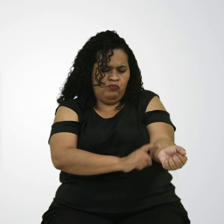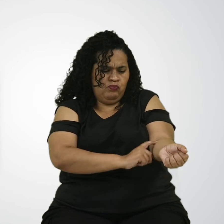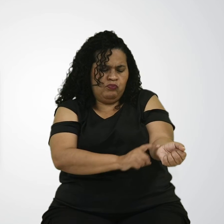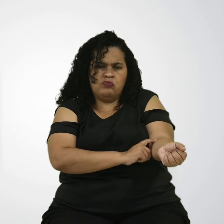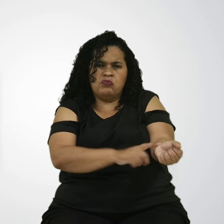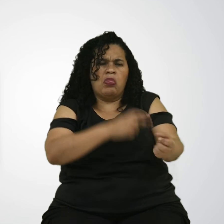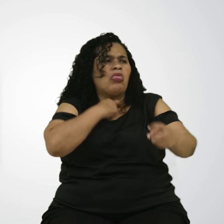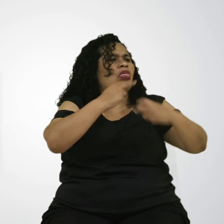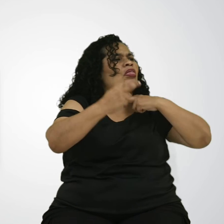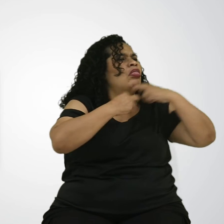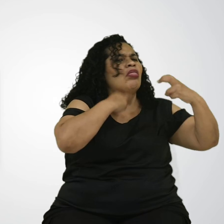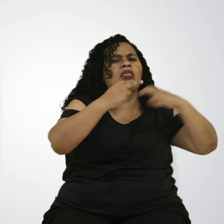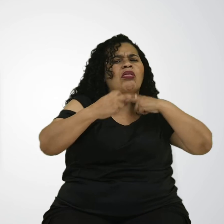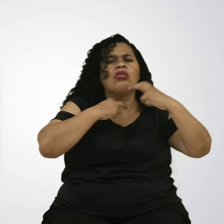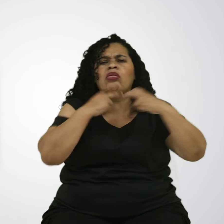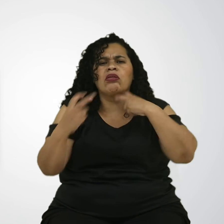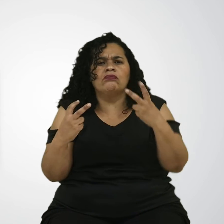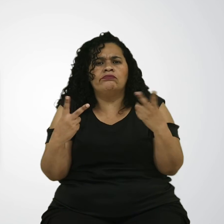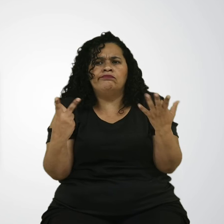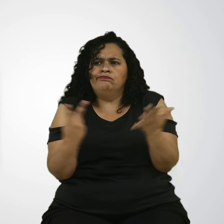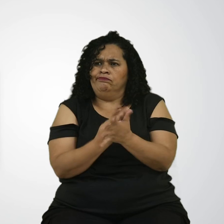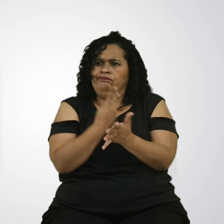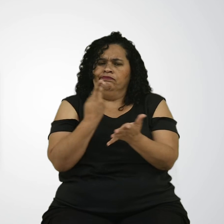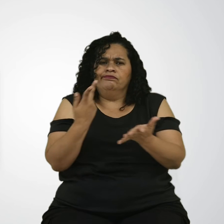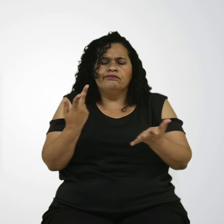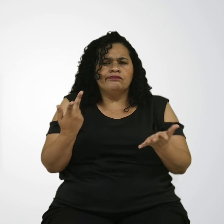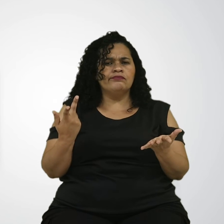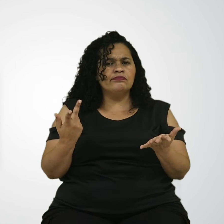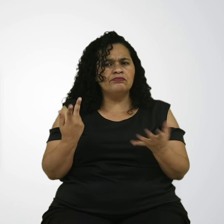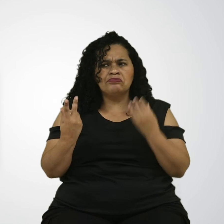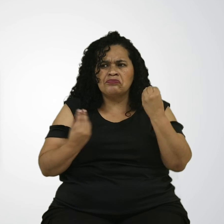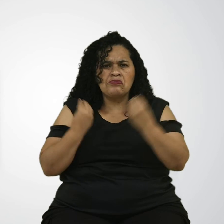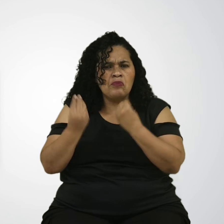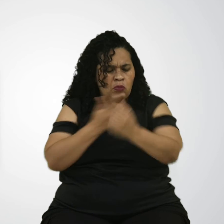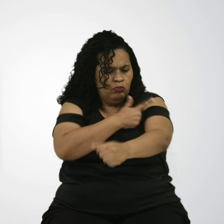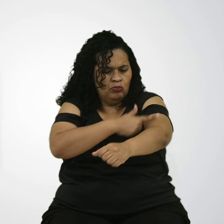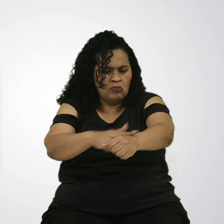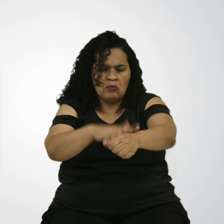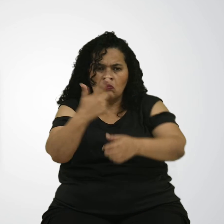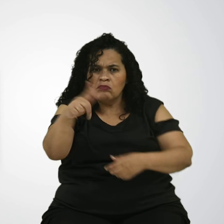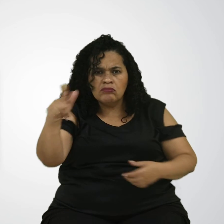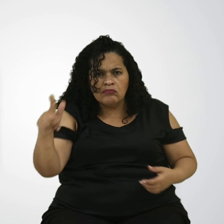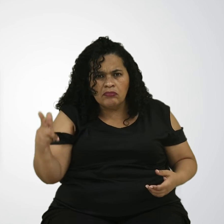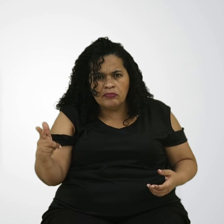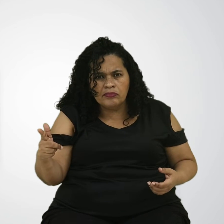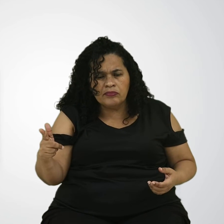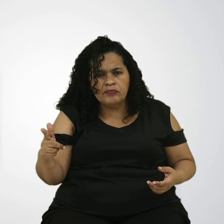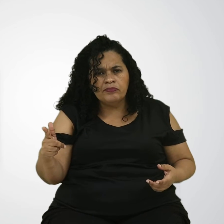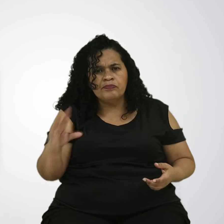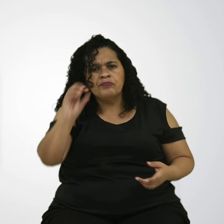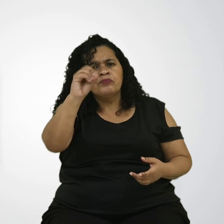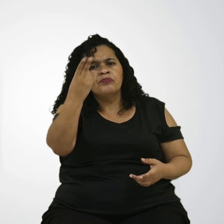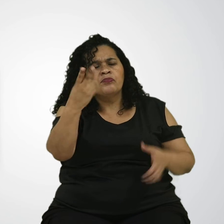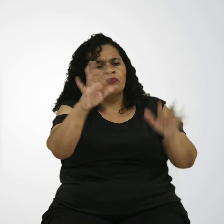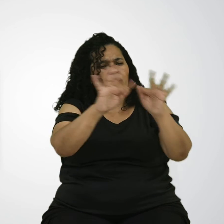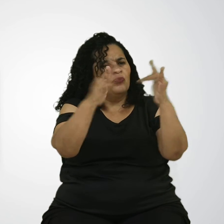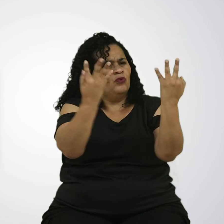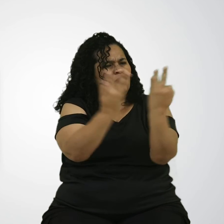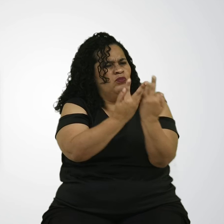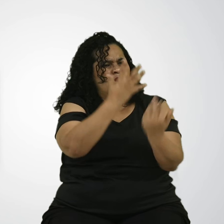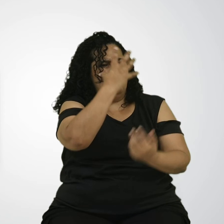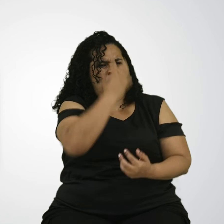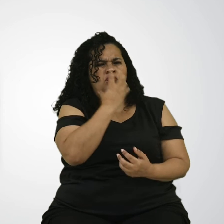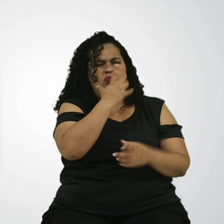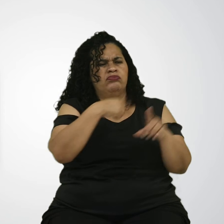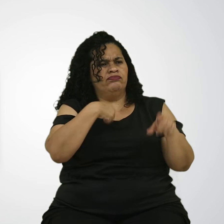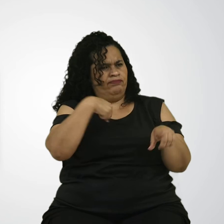gritando com todo mundo. Isso não tem justificativa. Né? Sim. Porque minha família, todo mundo é bravo, então eu sou